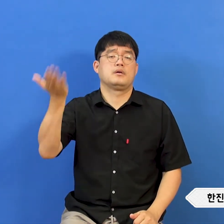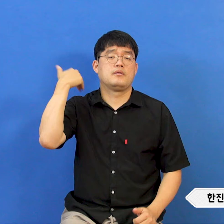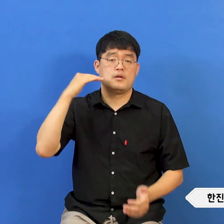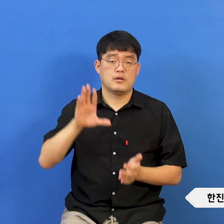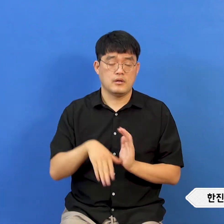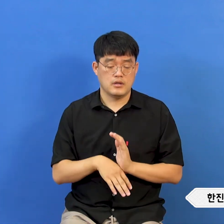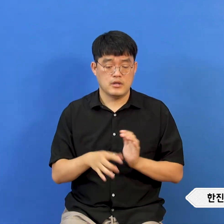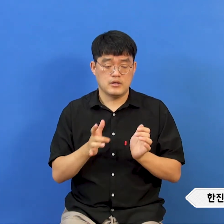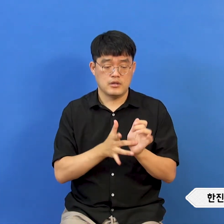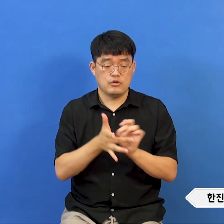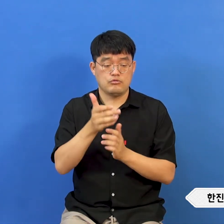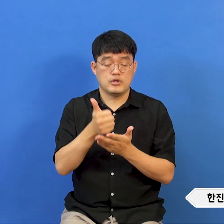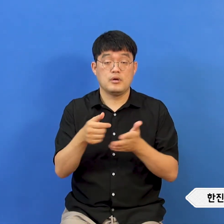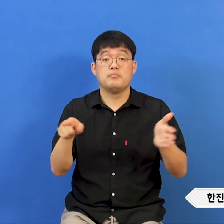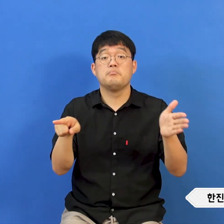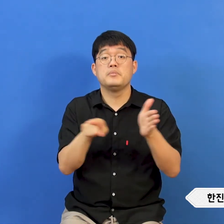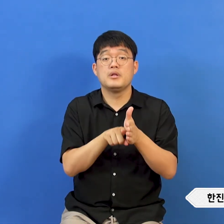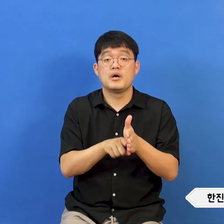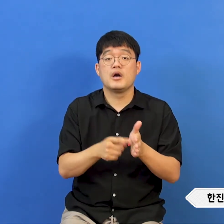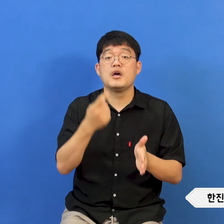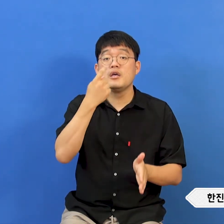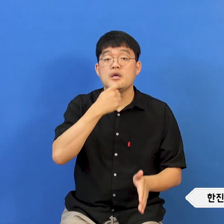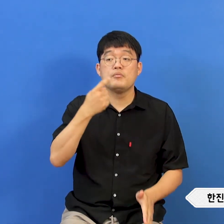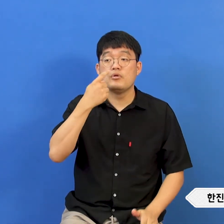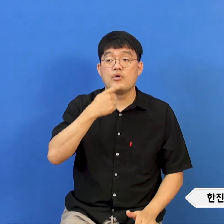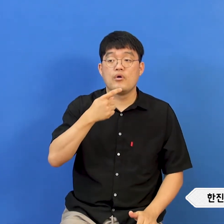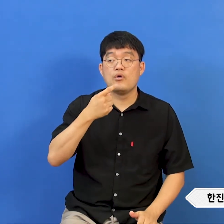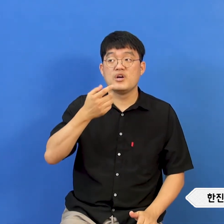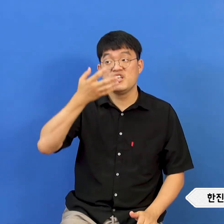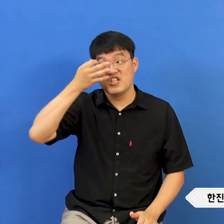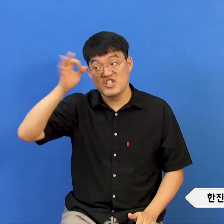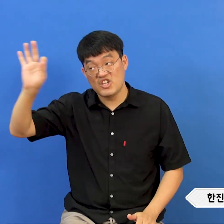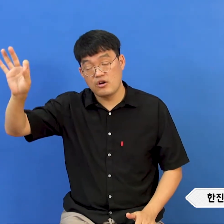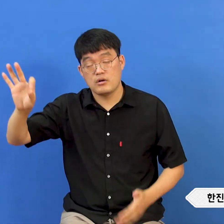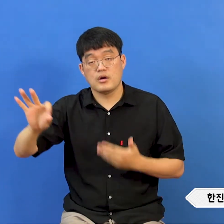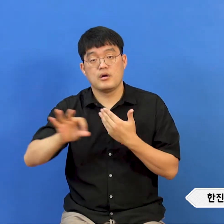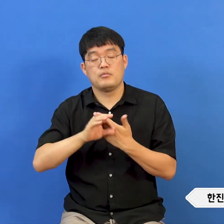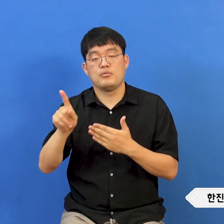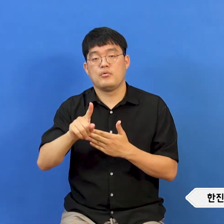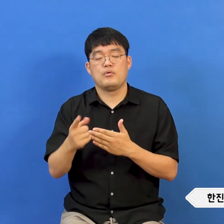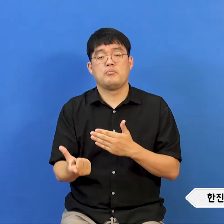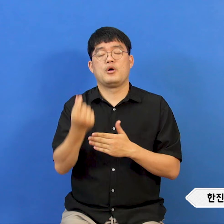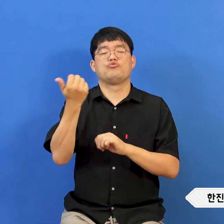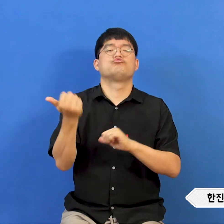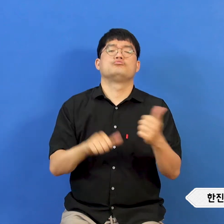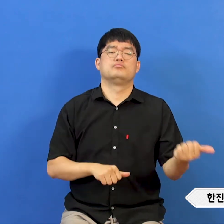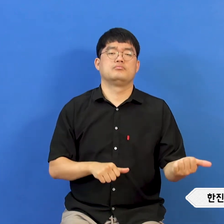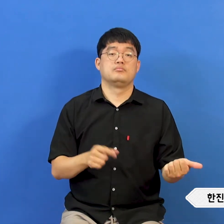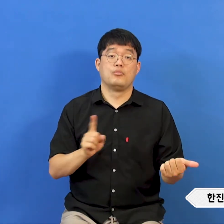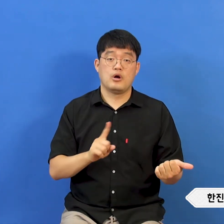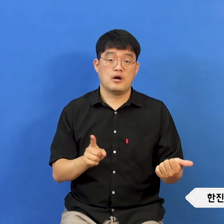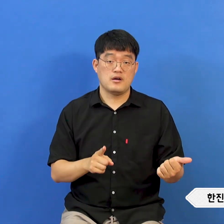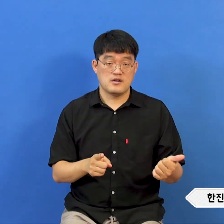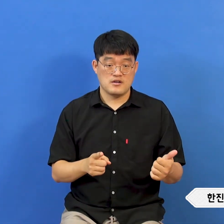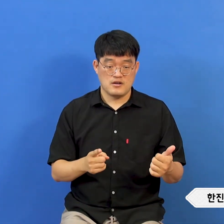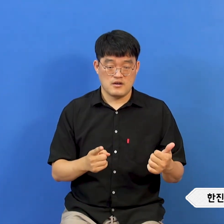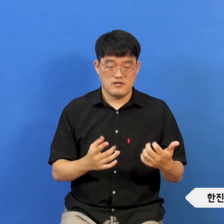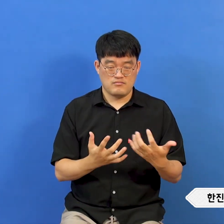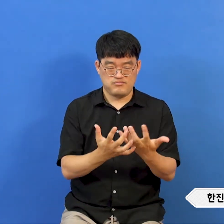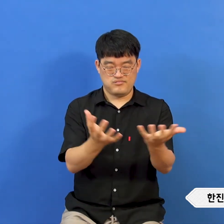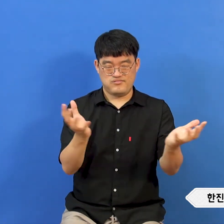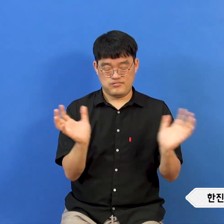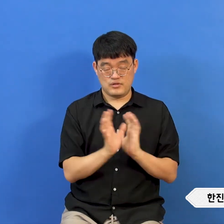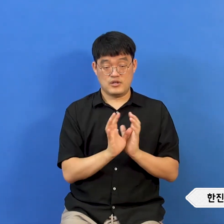입으로 시인하면 바로 죽음입니다. 그냥 콜로세움에 끌려 나가서 화형을 당하든지 사자밥이 되든지